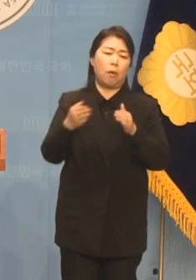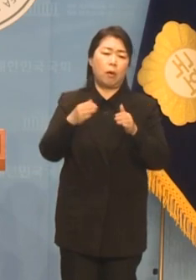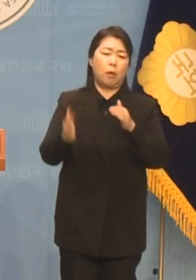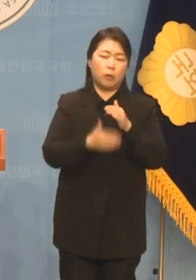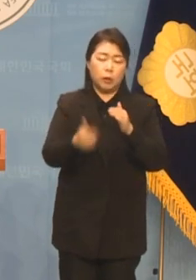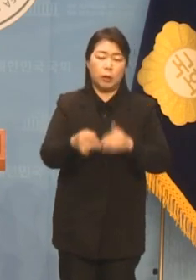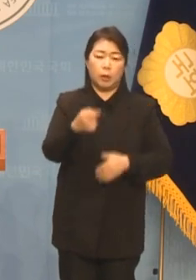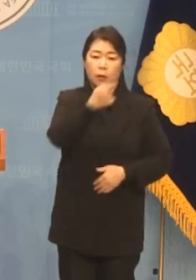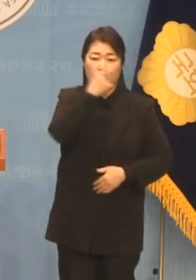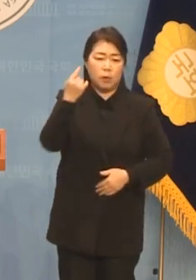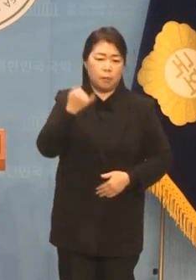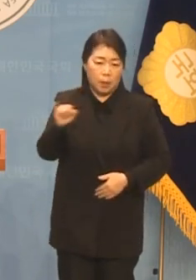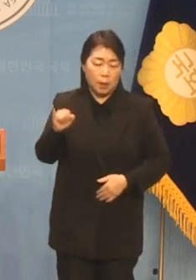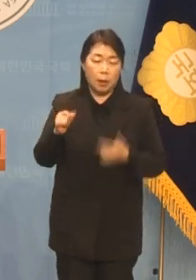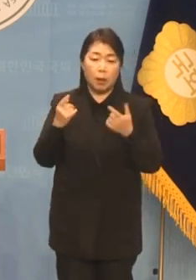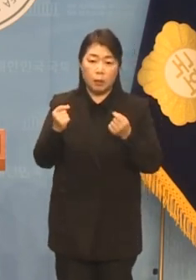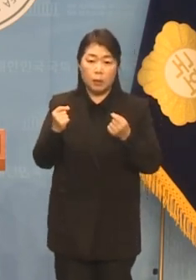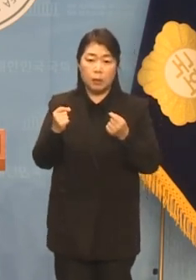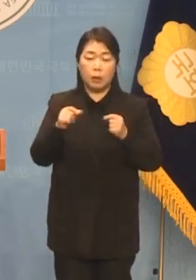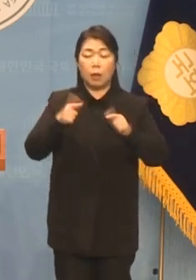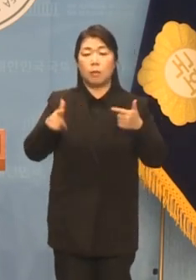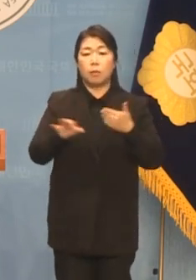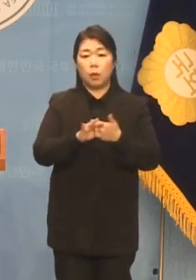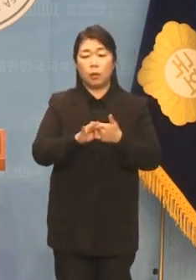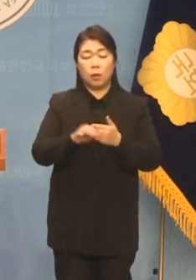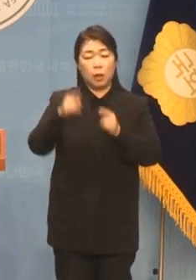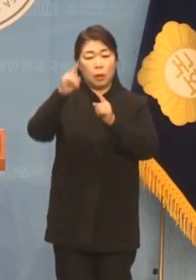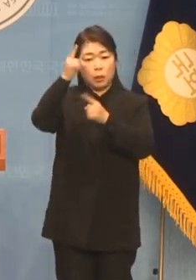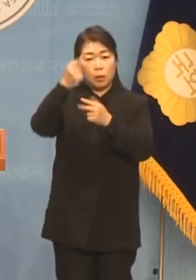공천의 결과인지 아니면